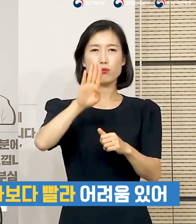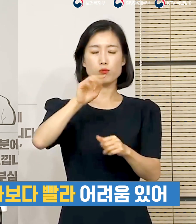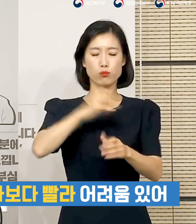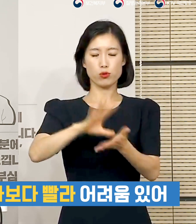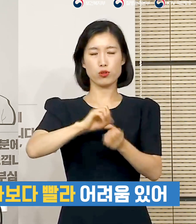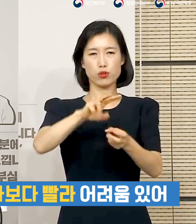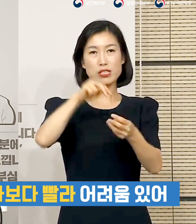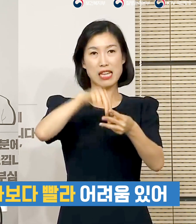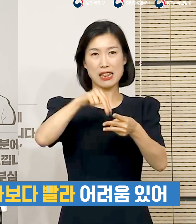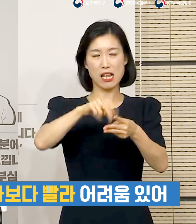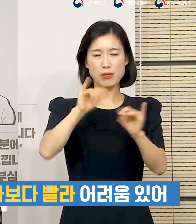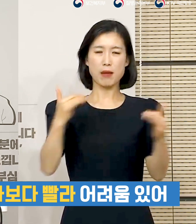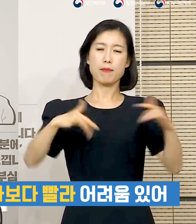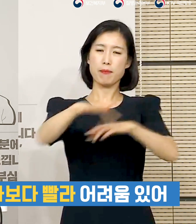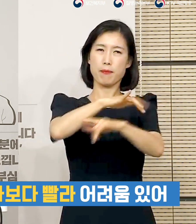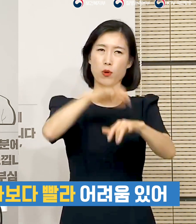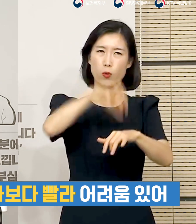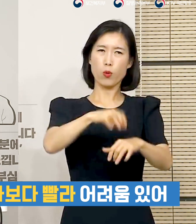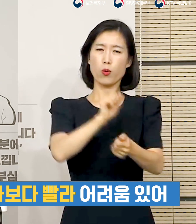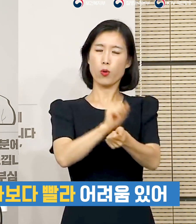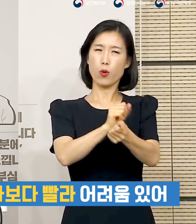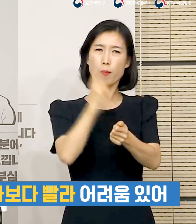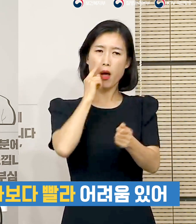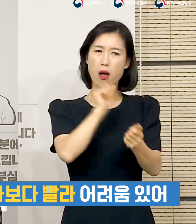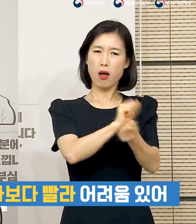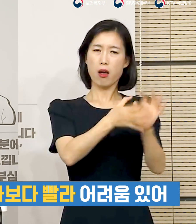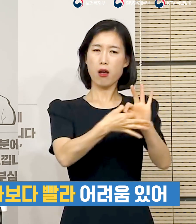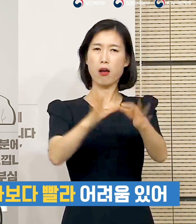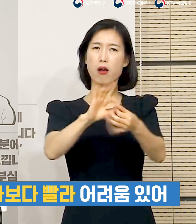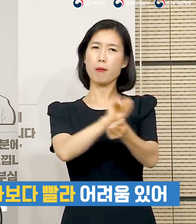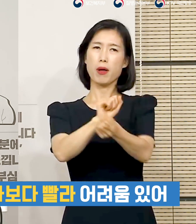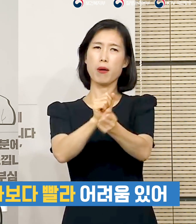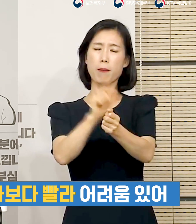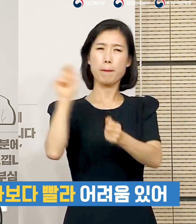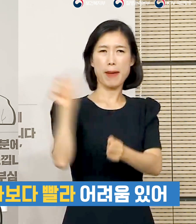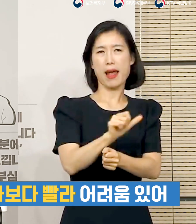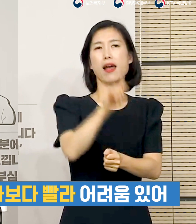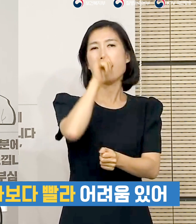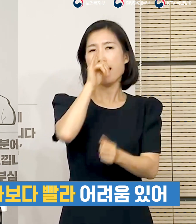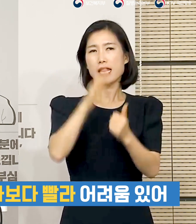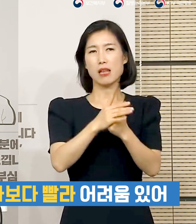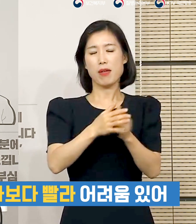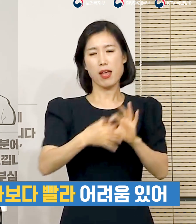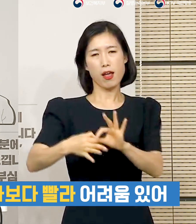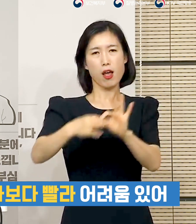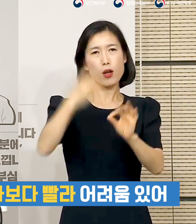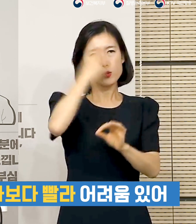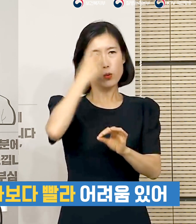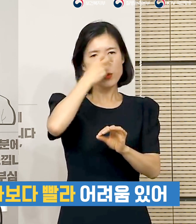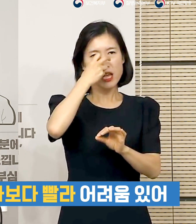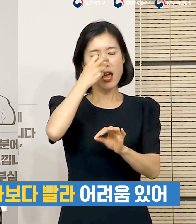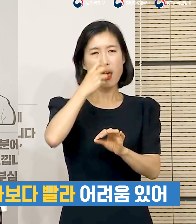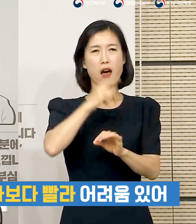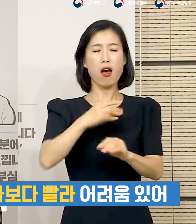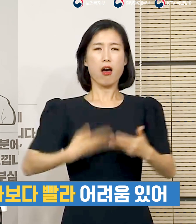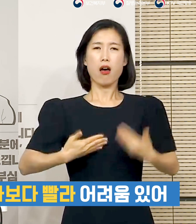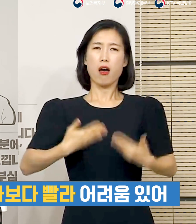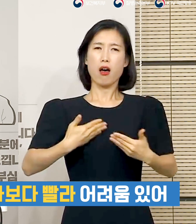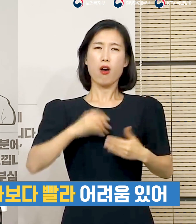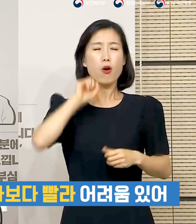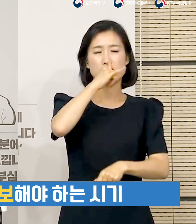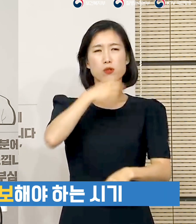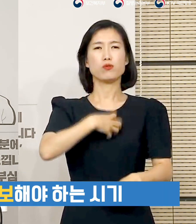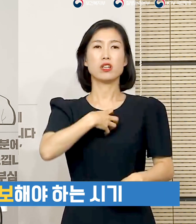수도권의 다중이용시설 등을 통해 연쇄적으로 빠르게 전파되고 있어 역학조사의 속도가 이를 따라잡는 데 어려움을